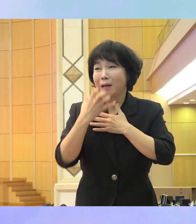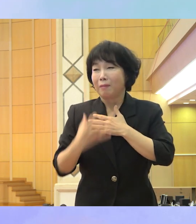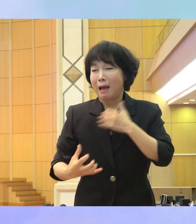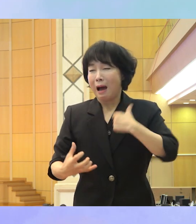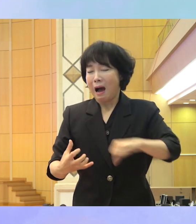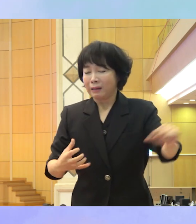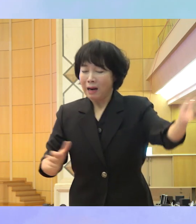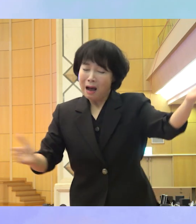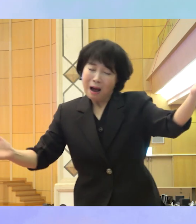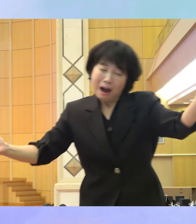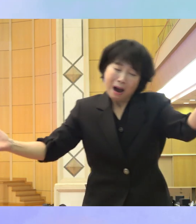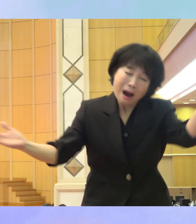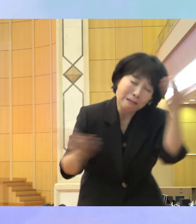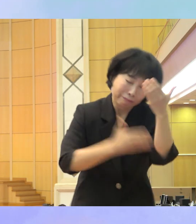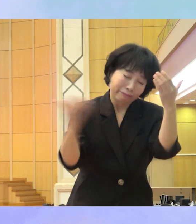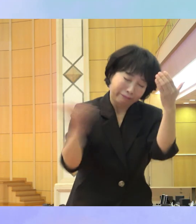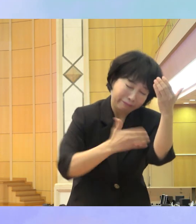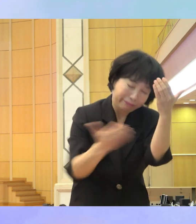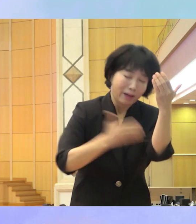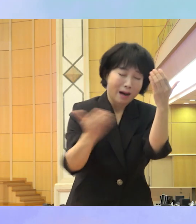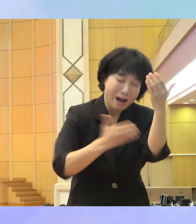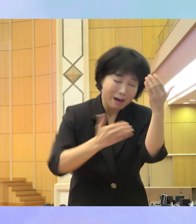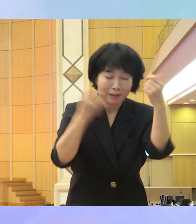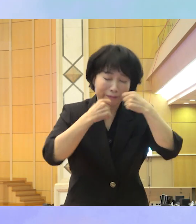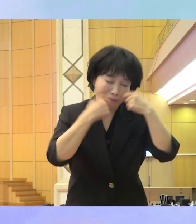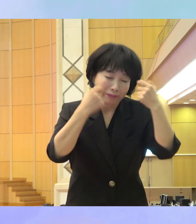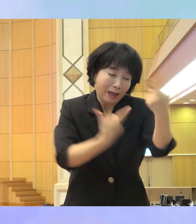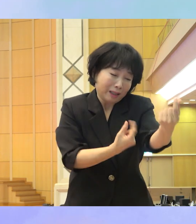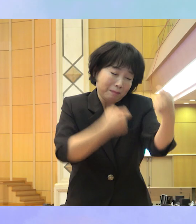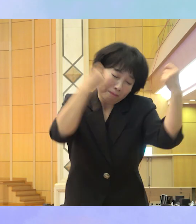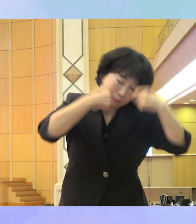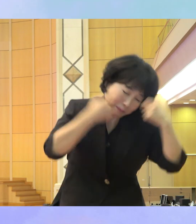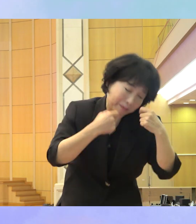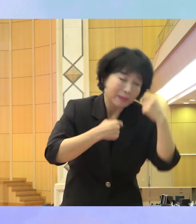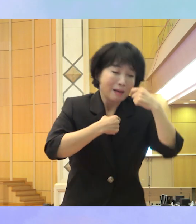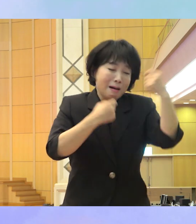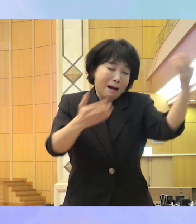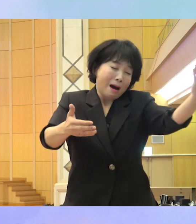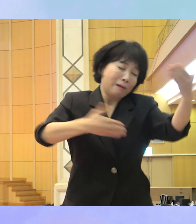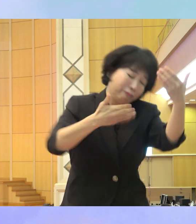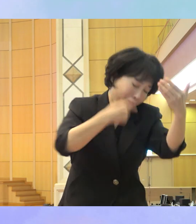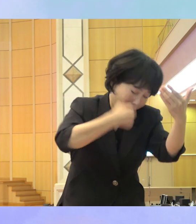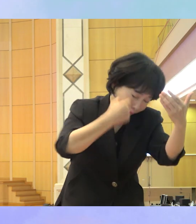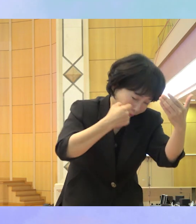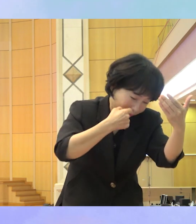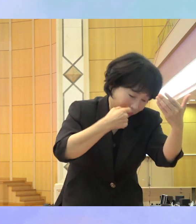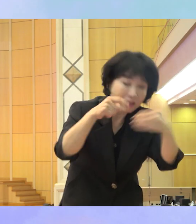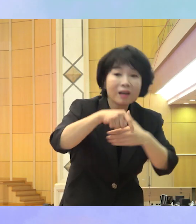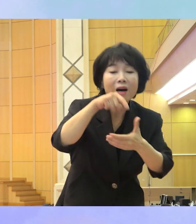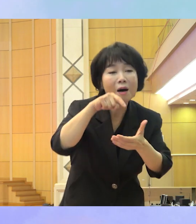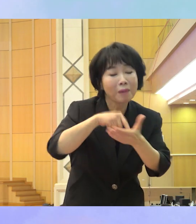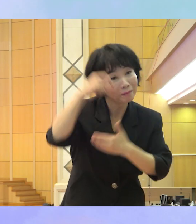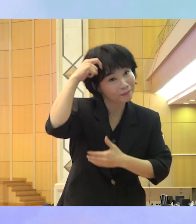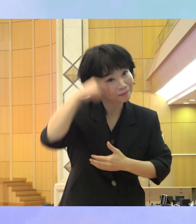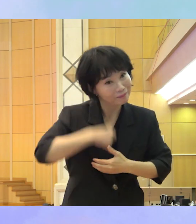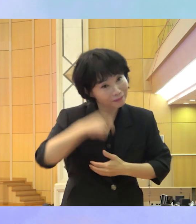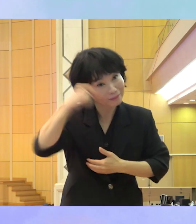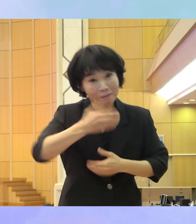그냥 엉엉 웁니다. 아들도 웁니다. 여러분, 그 심정이